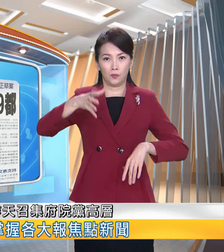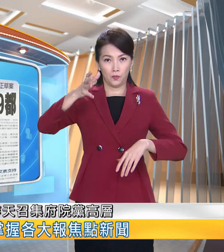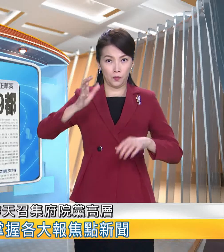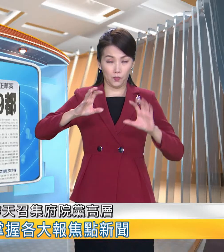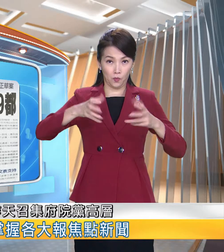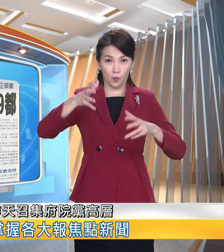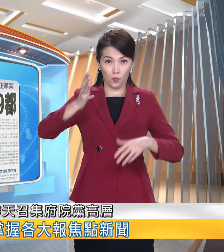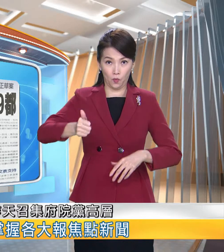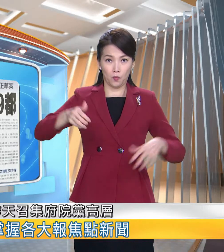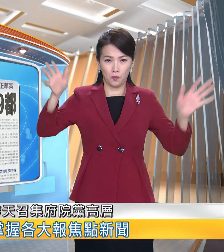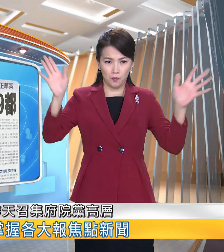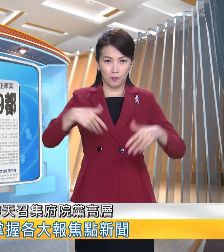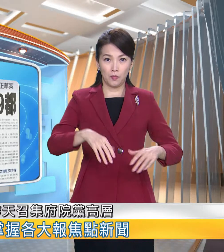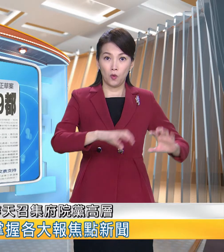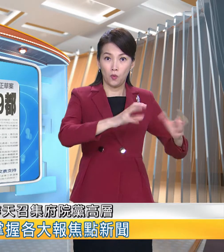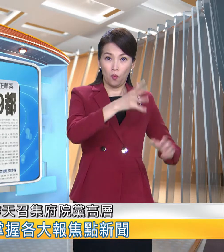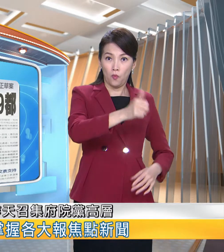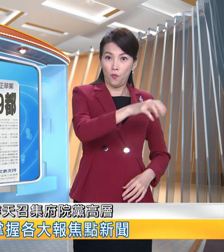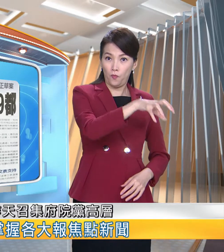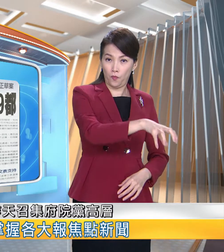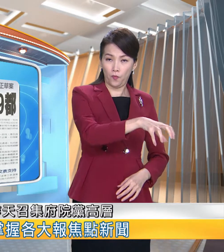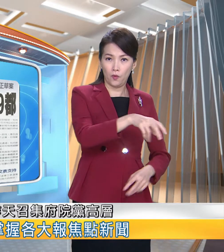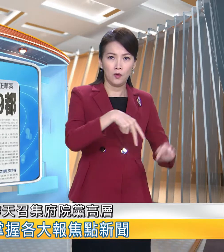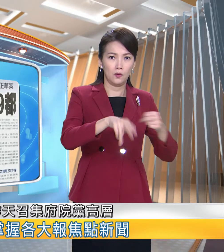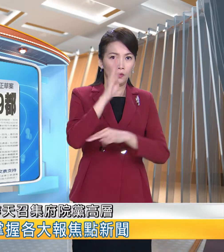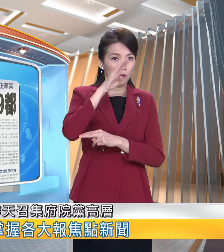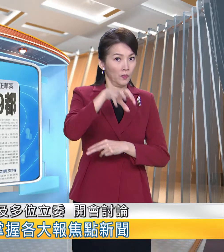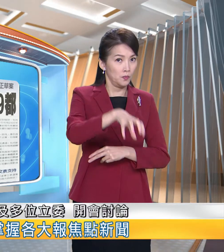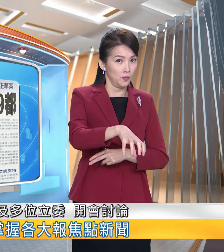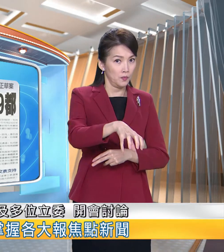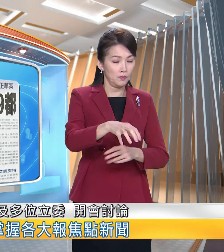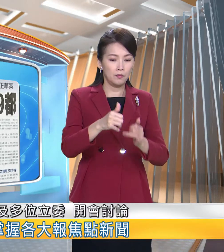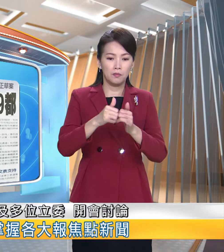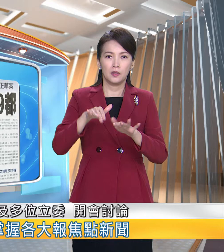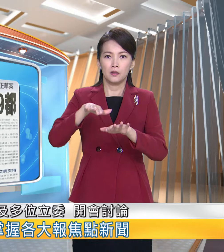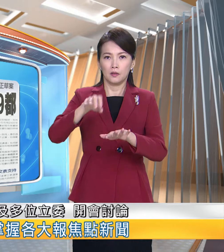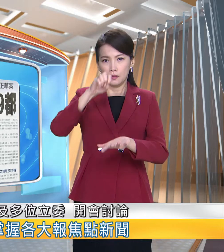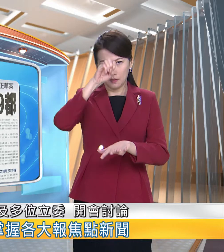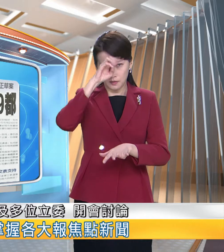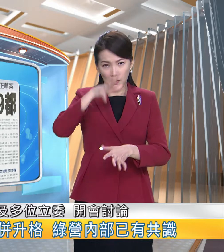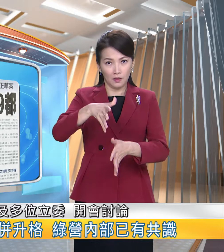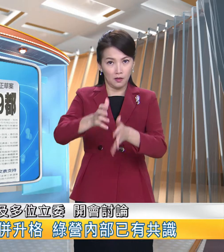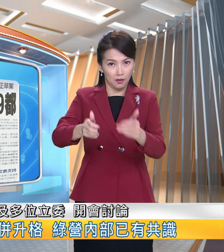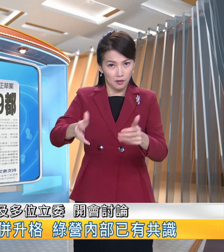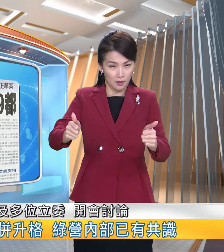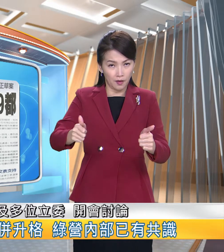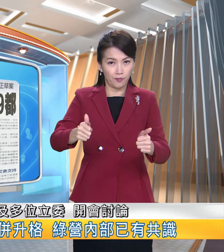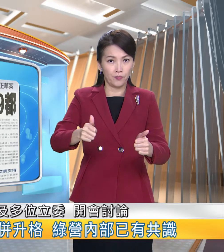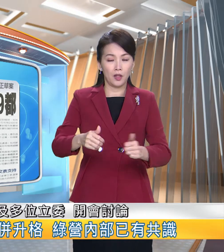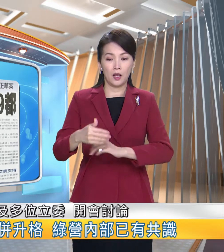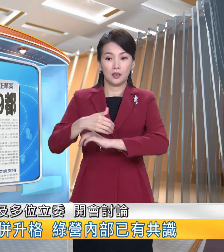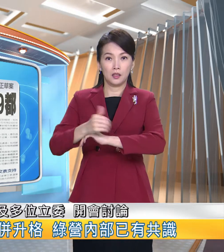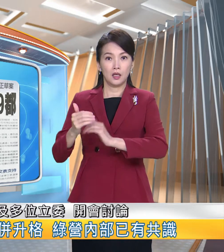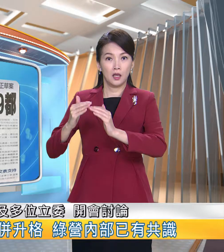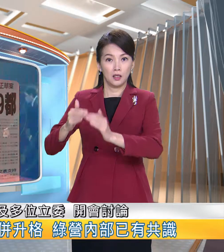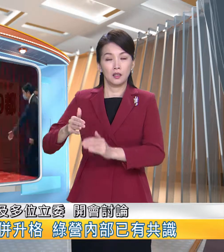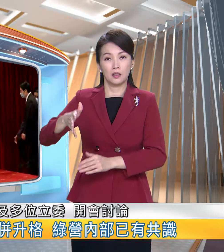蔡英文总统昨天召集了府院党高层、地方首长以及多位立委开会讨